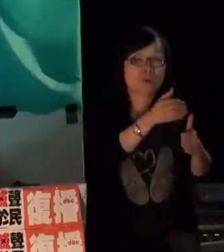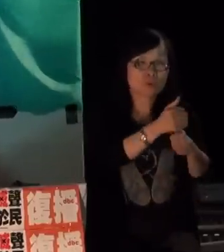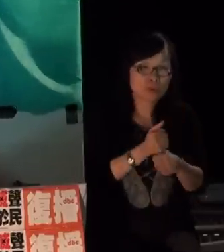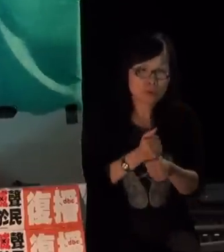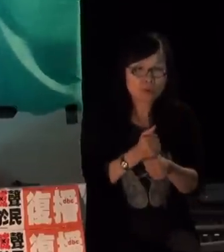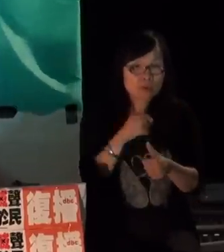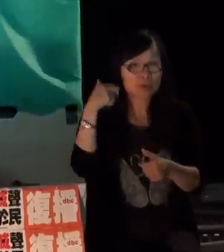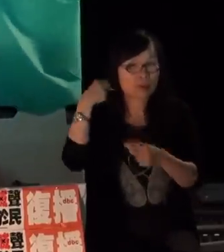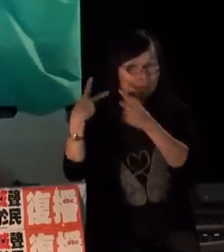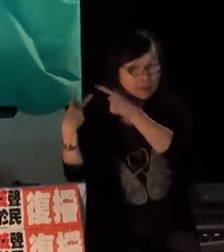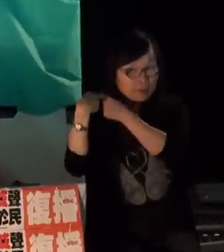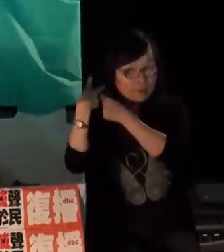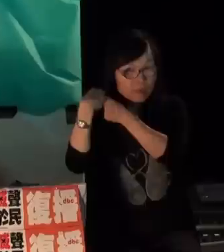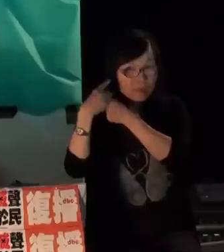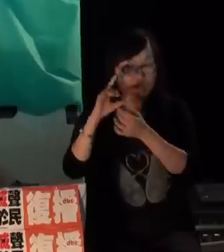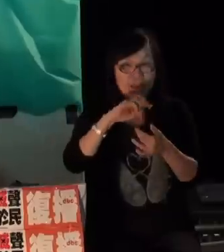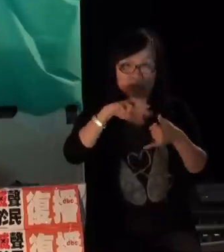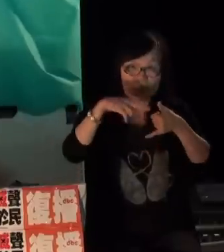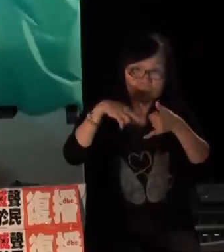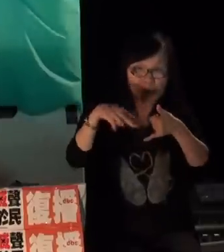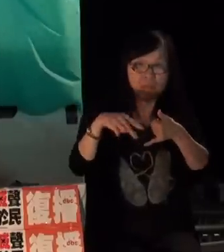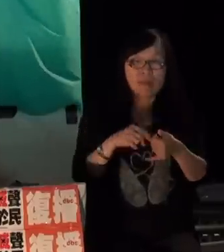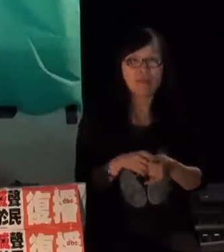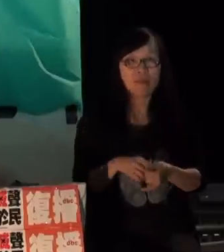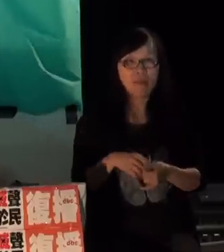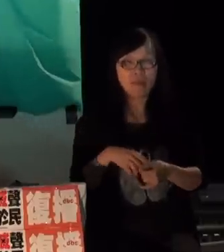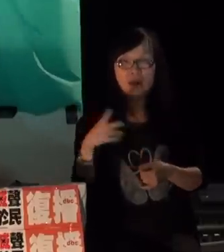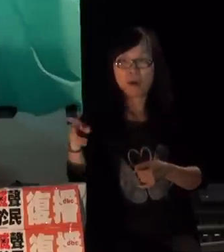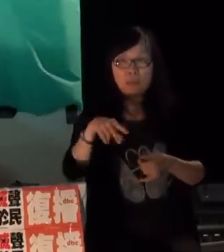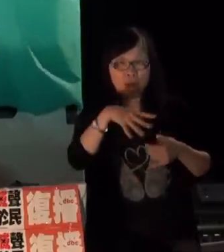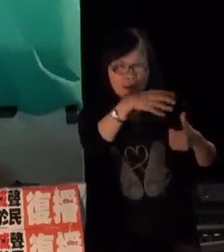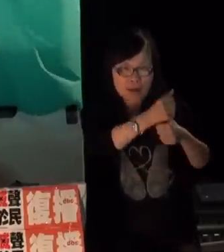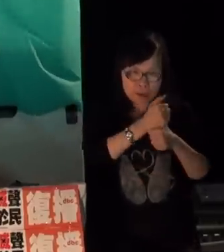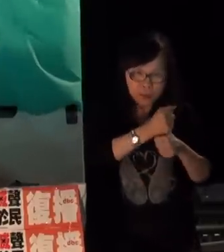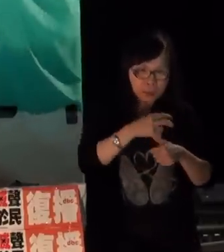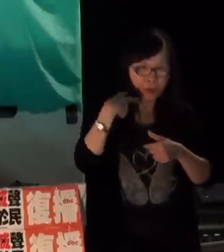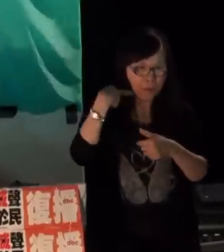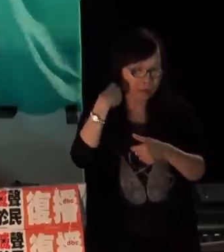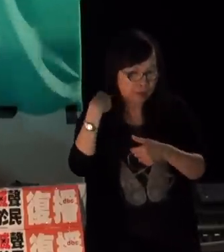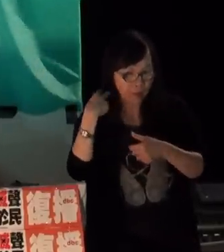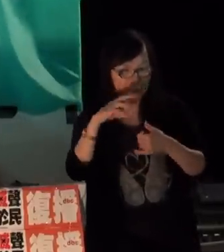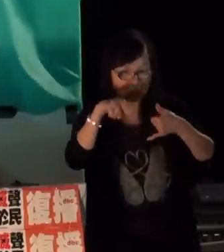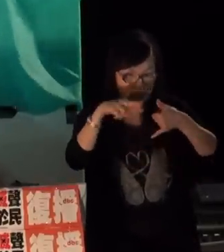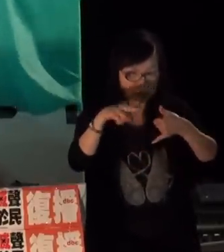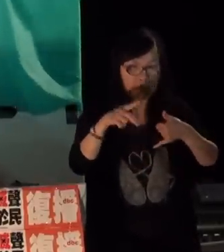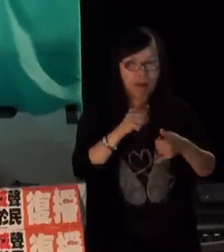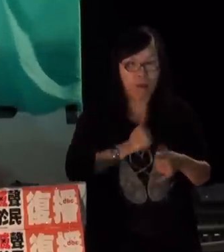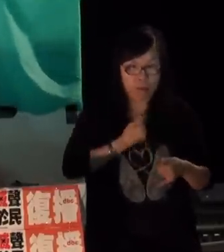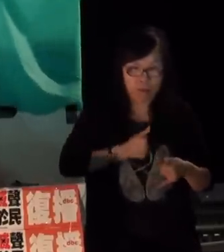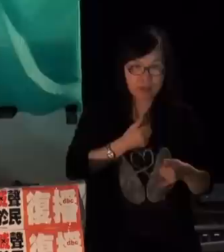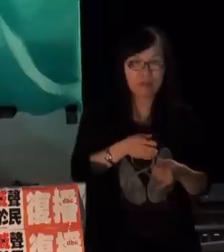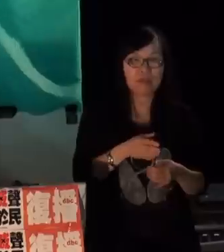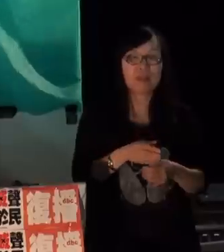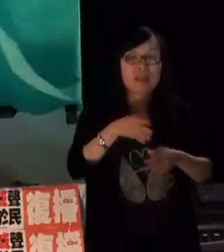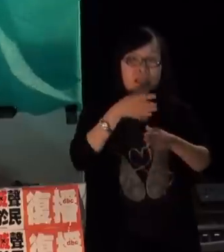驗嘅咩？好簡單啫嘛！你如果因為捉頭髮，即係捉佢剪頭髮驗，即是話我哋嘅先生同埋我哋